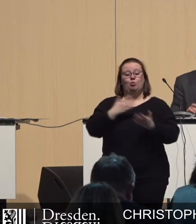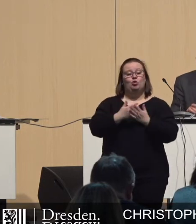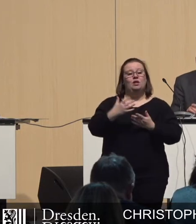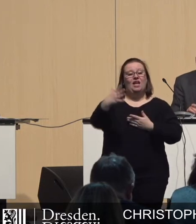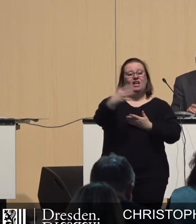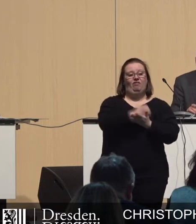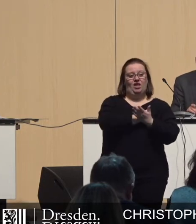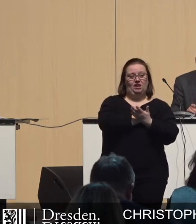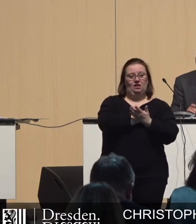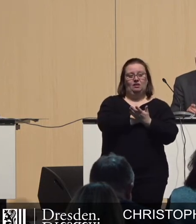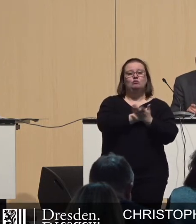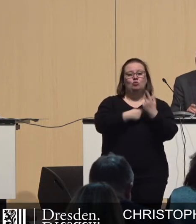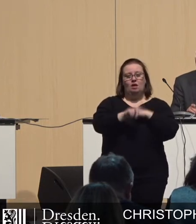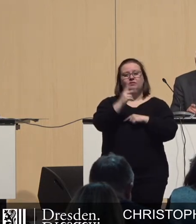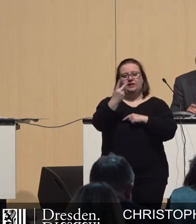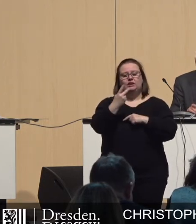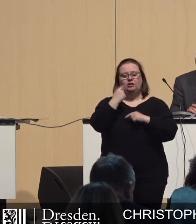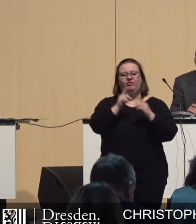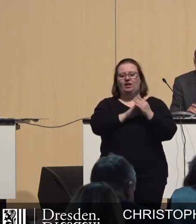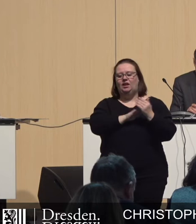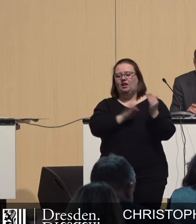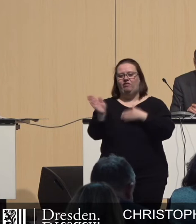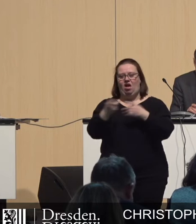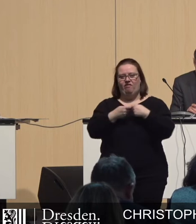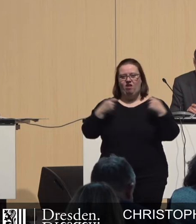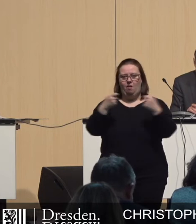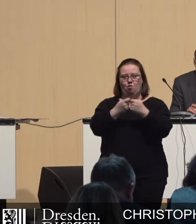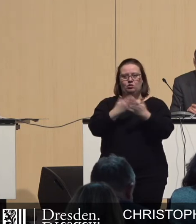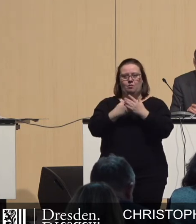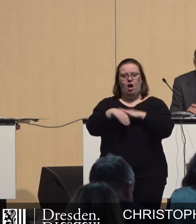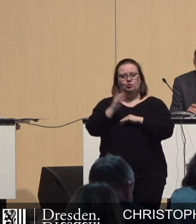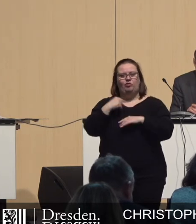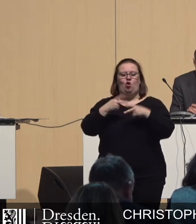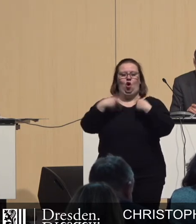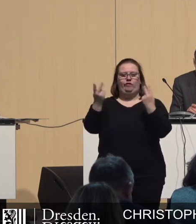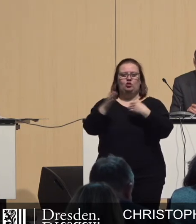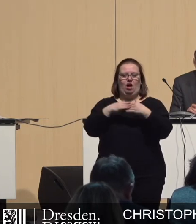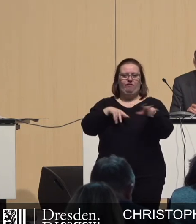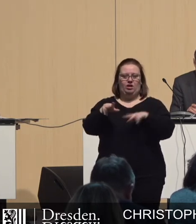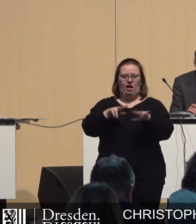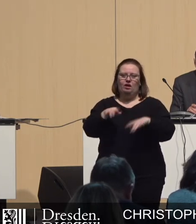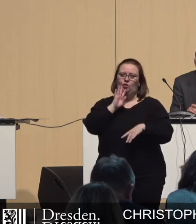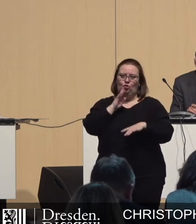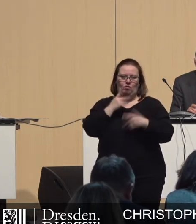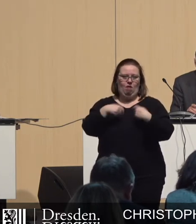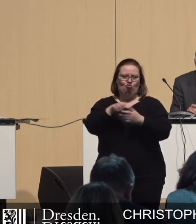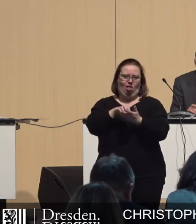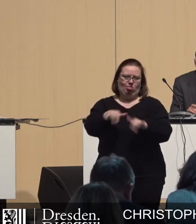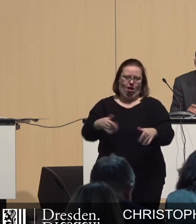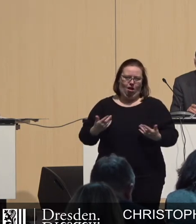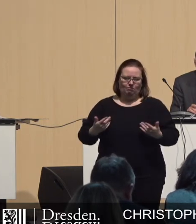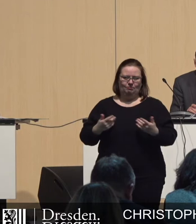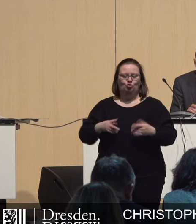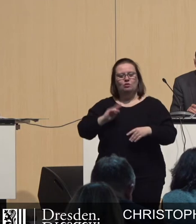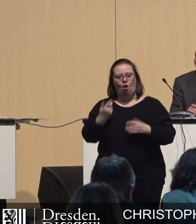erwirtschaftet werden, dienen zuerst der Stärkung des Querverbundes, insbesondere der Stärkung der DVB. Da bestehen genug Baustellen. Dort trägt man